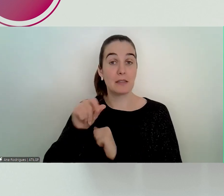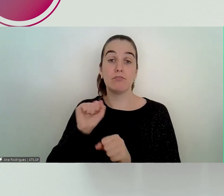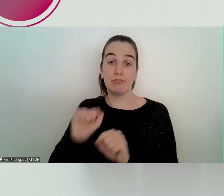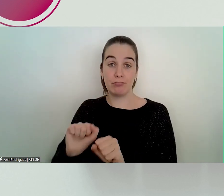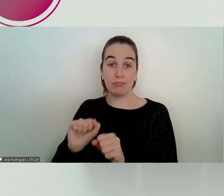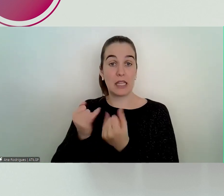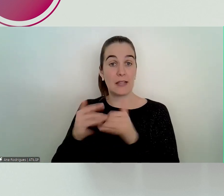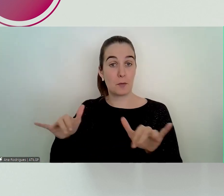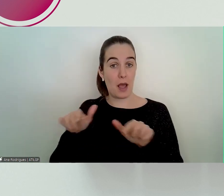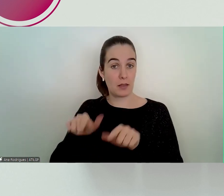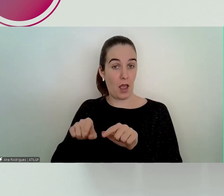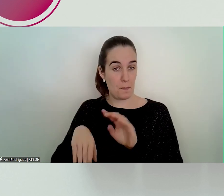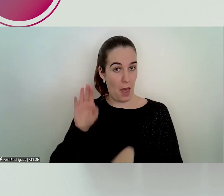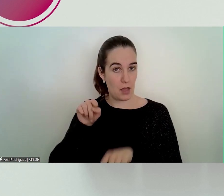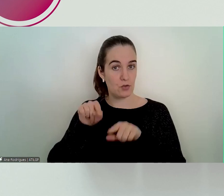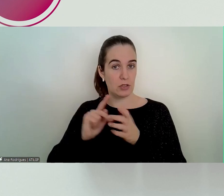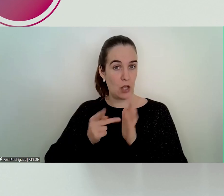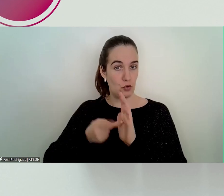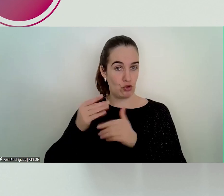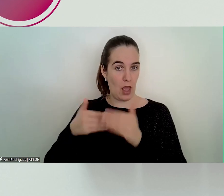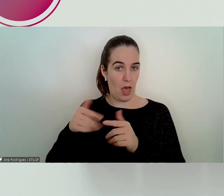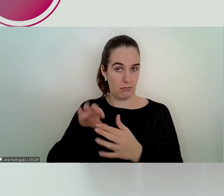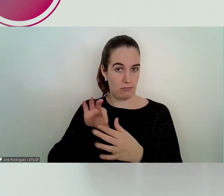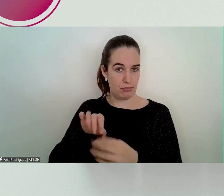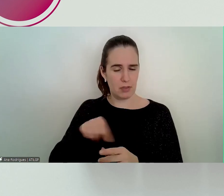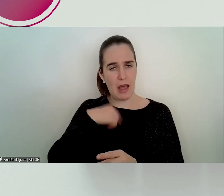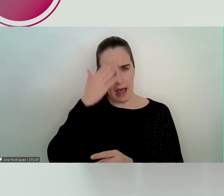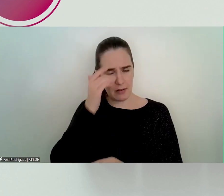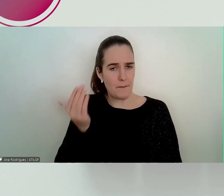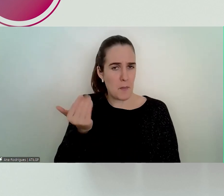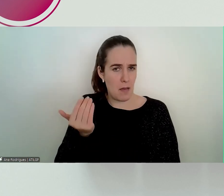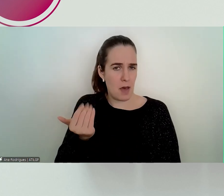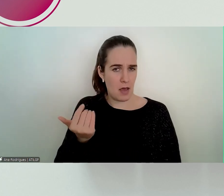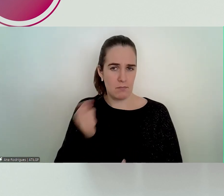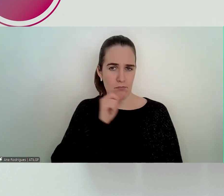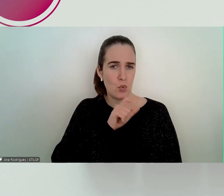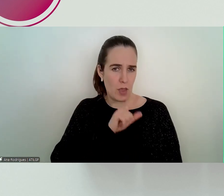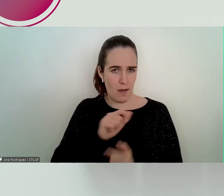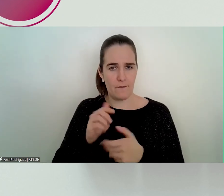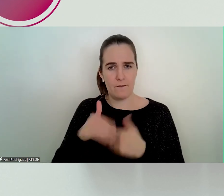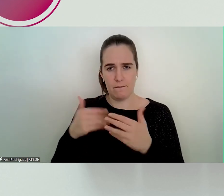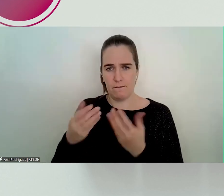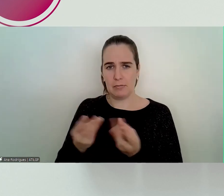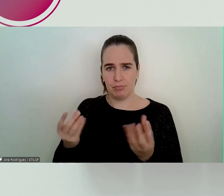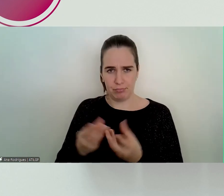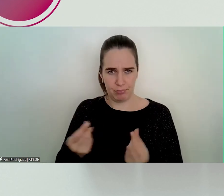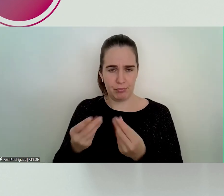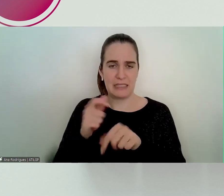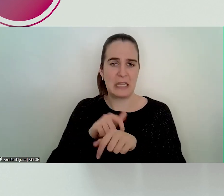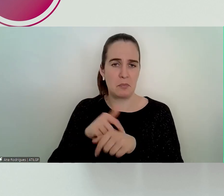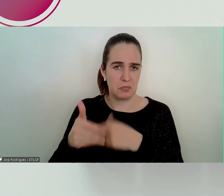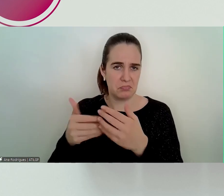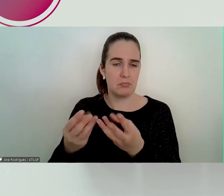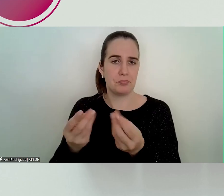tecnológicas, e que eu acho que são resolúveis com o tempo. Tudo